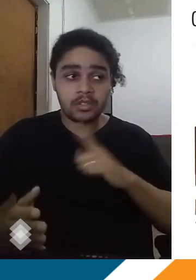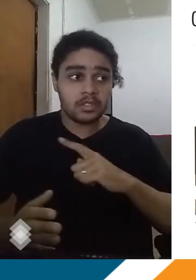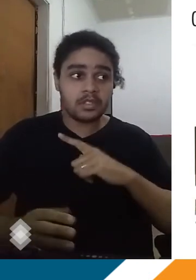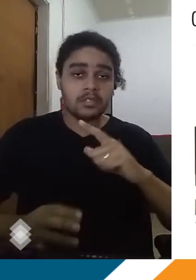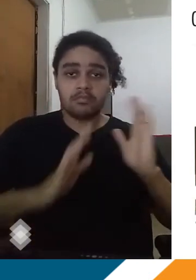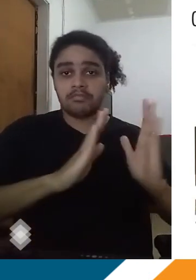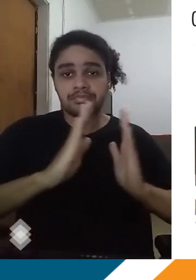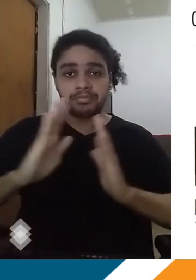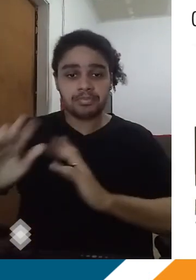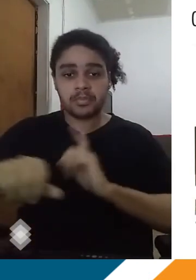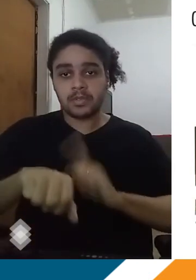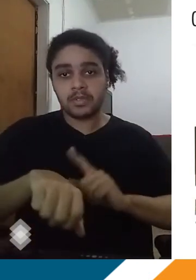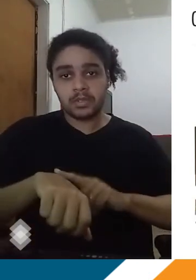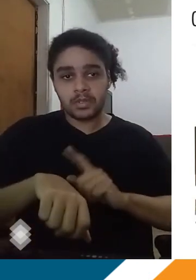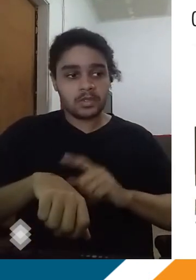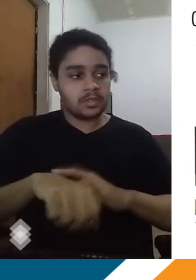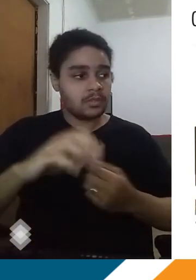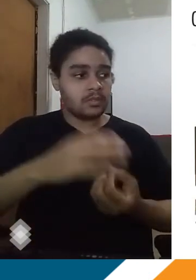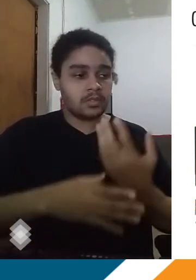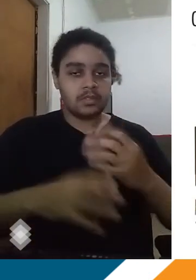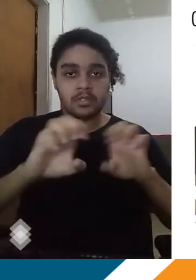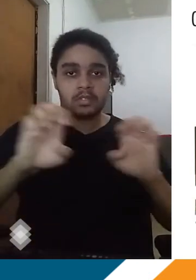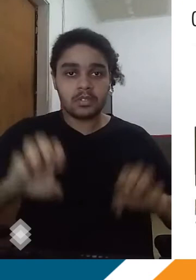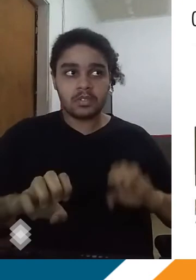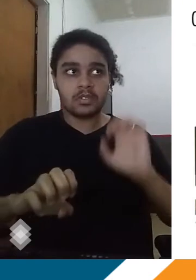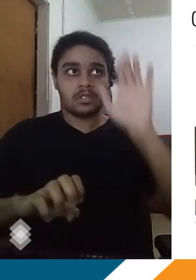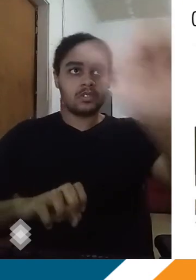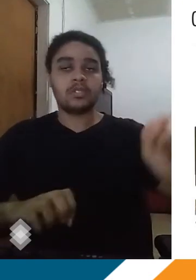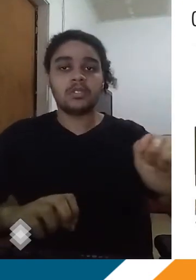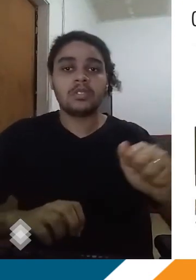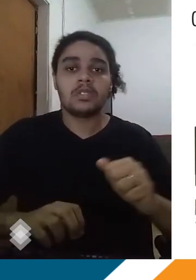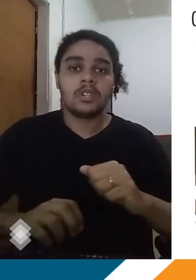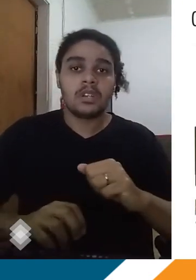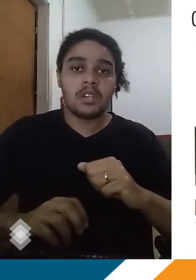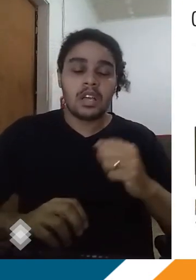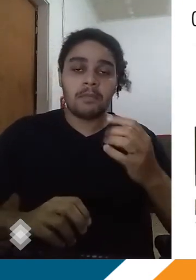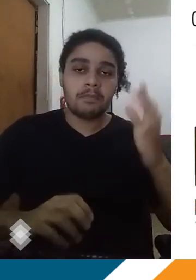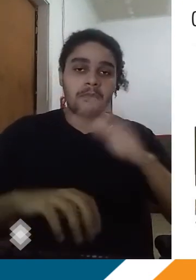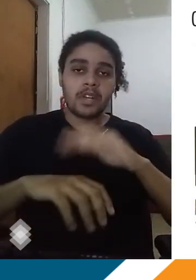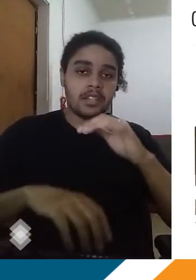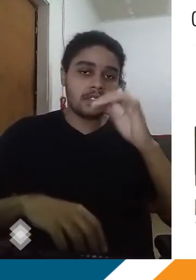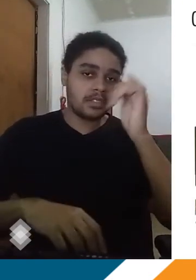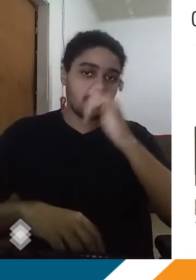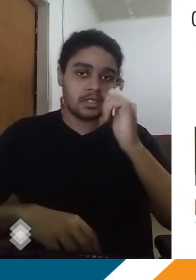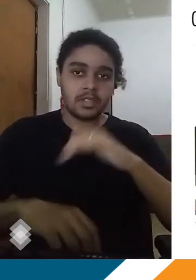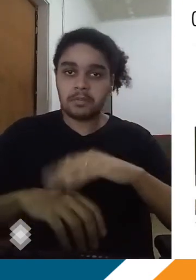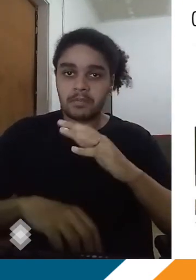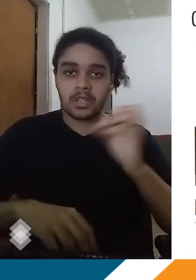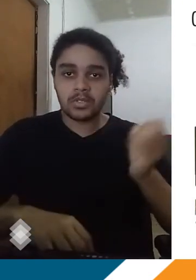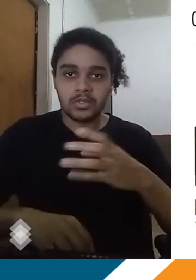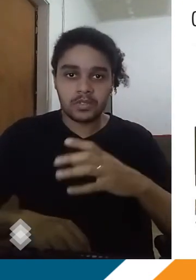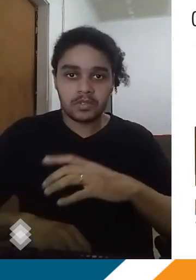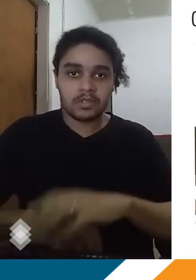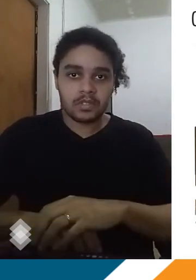Bom, aí a gente já tem a ordem cronológica da formação dessas estruturas geológicas, indo da mais antiga para a mais nova. Então